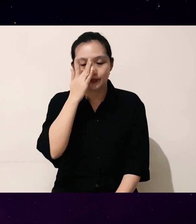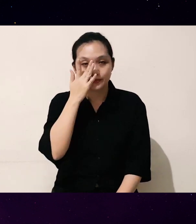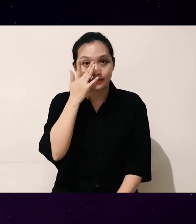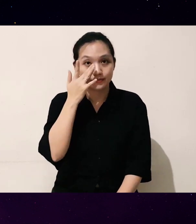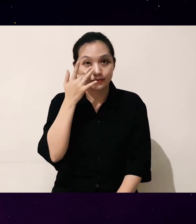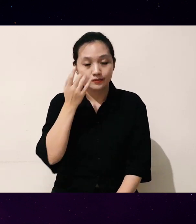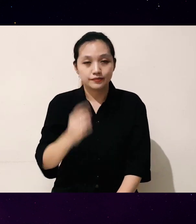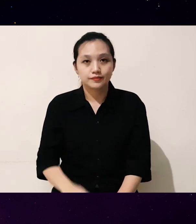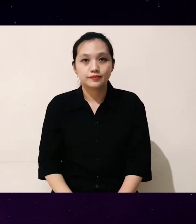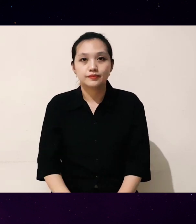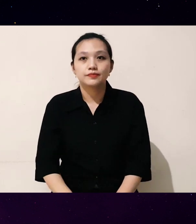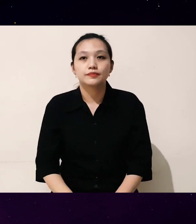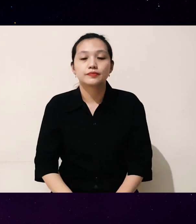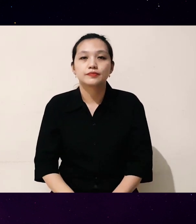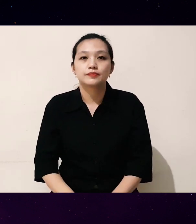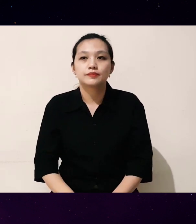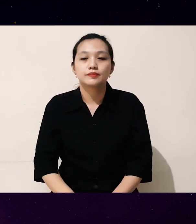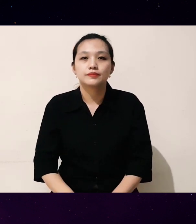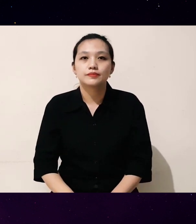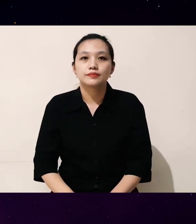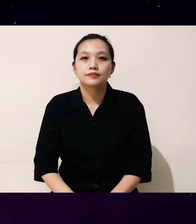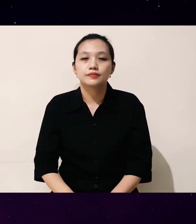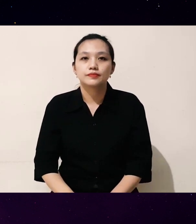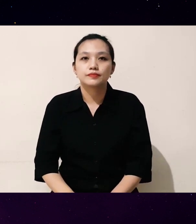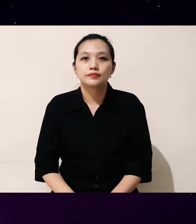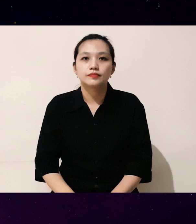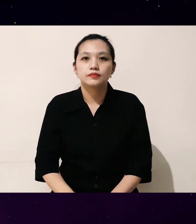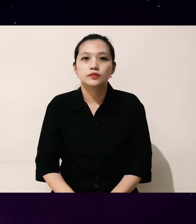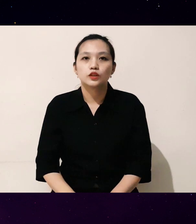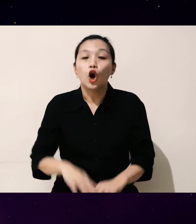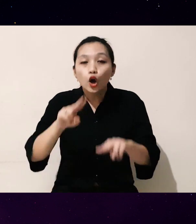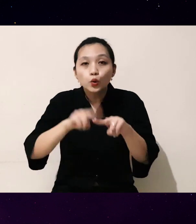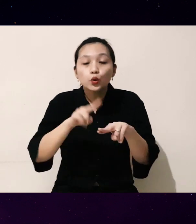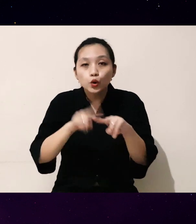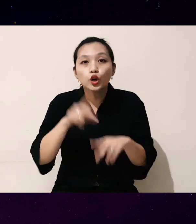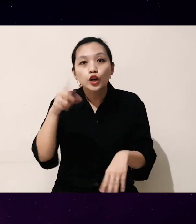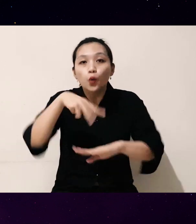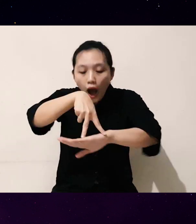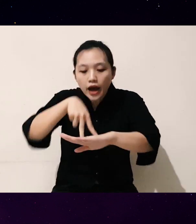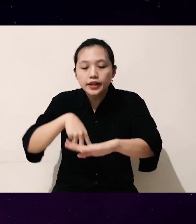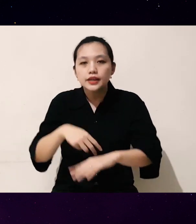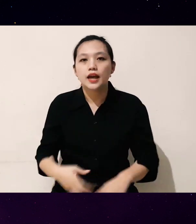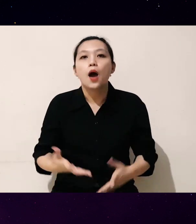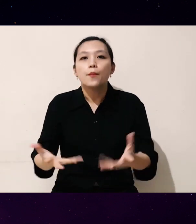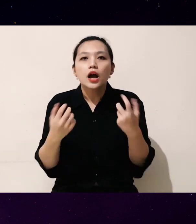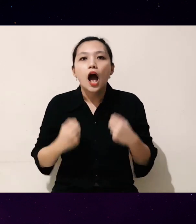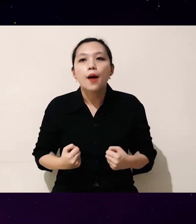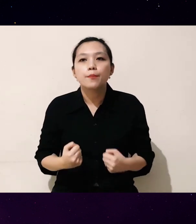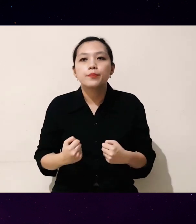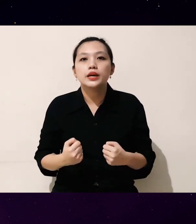telah memperlihatkan kepadaku serentetan manusia yang akan datang, ya Tuhan Allah."